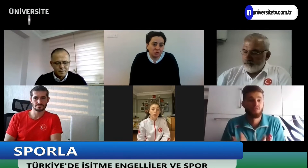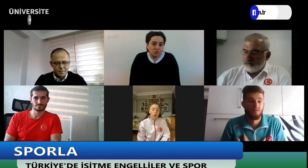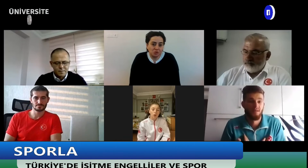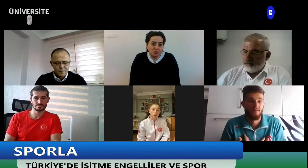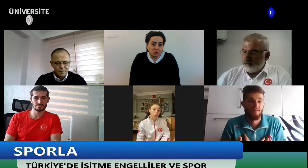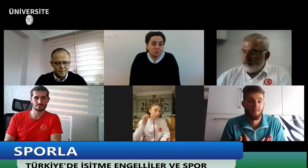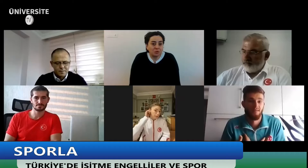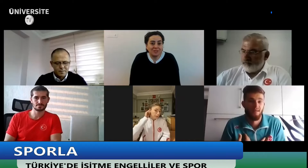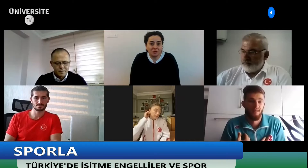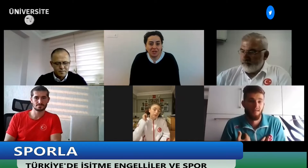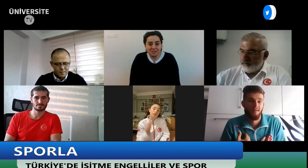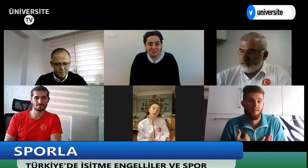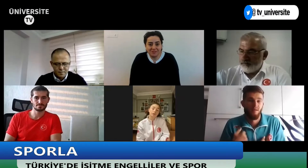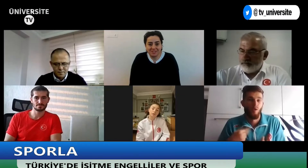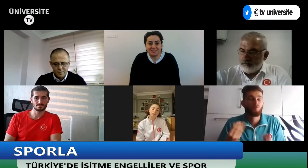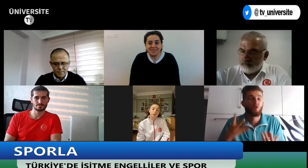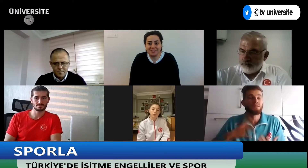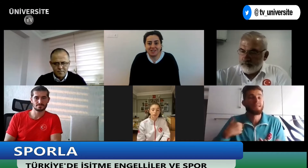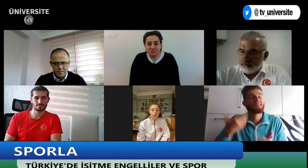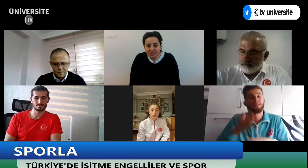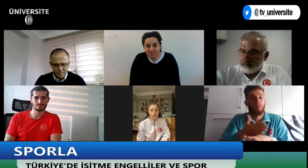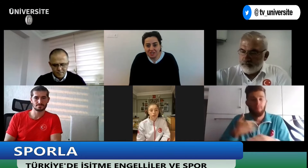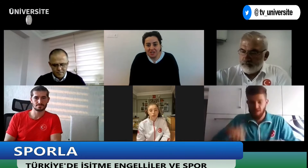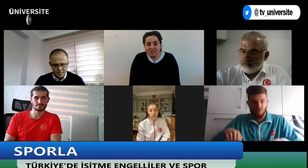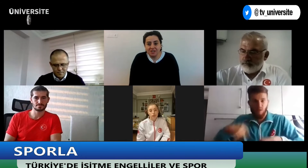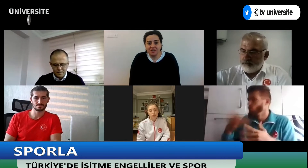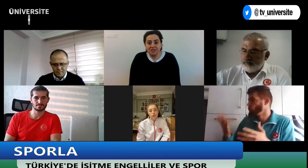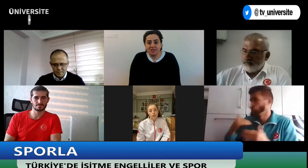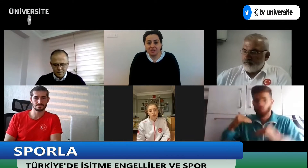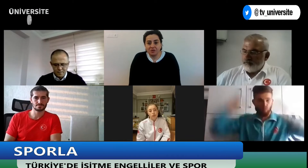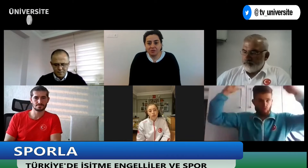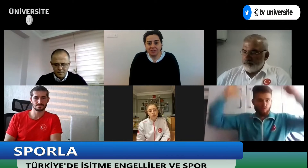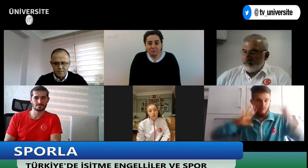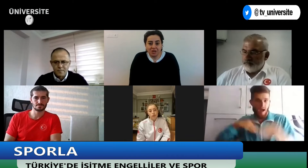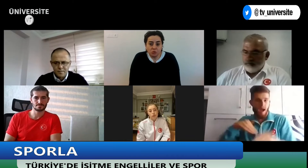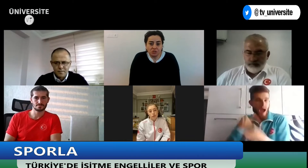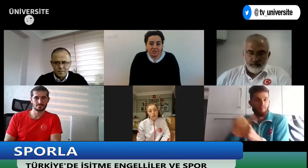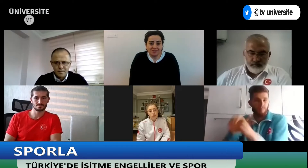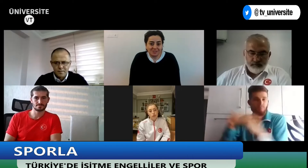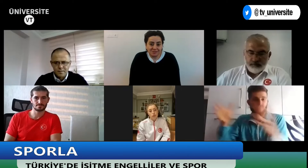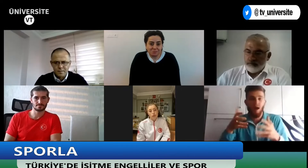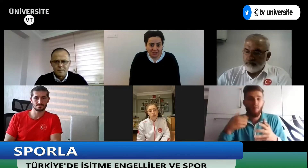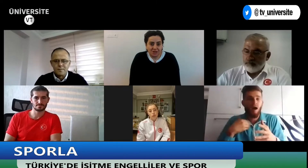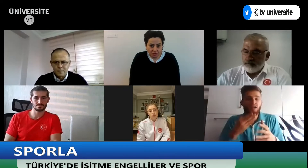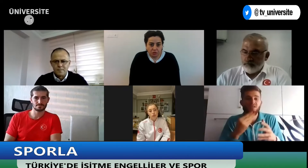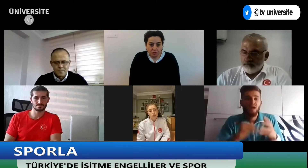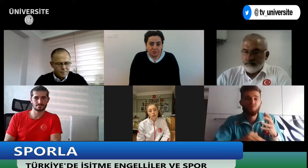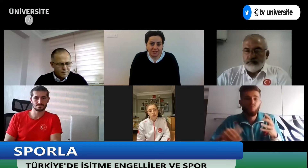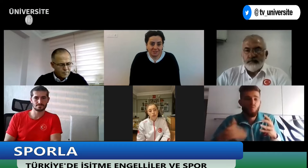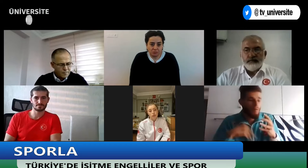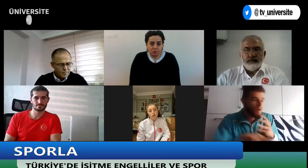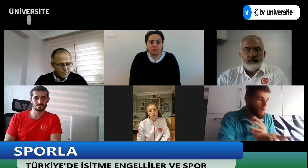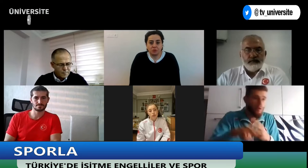Onları görünce üzülüyorum. Onların yönlendirilmeye ve desteğe ihtiyacı var. Örneğin ben çok şanslıydım. Bir